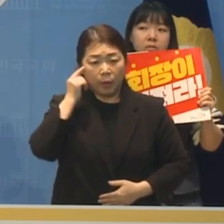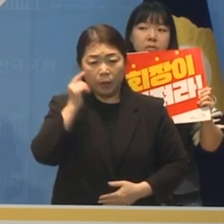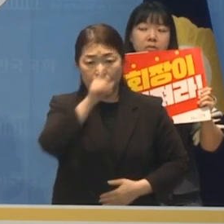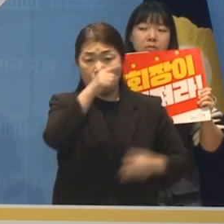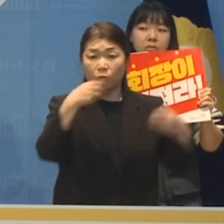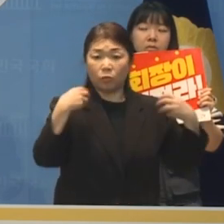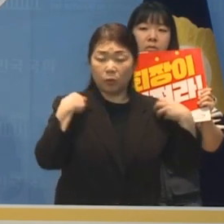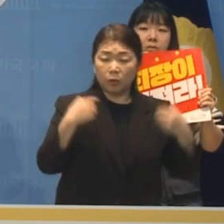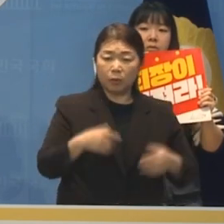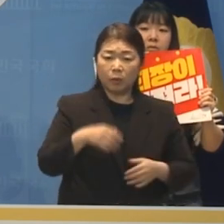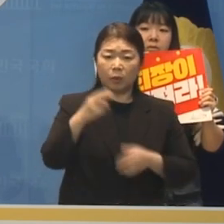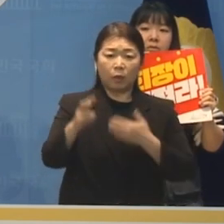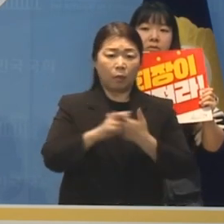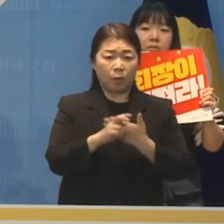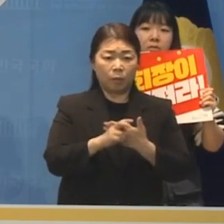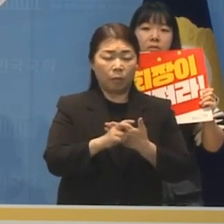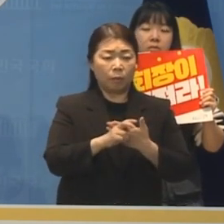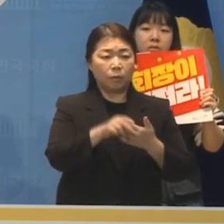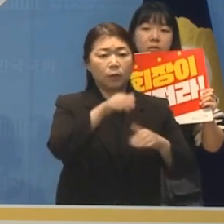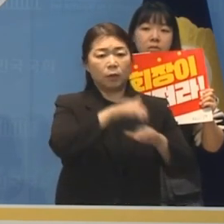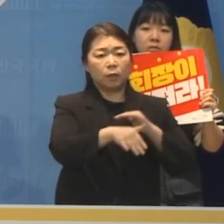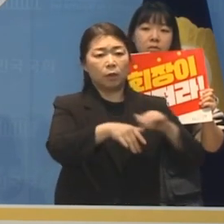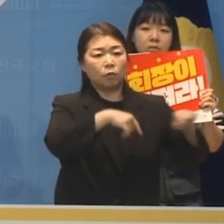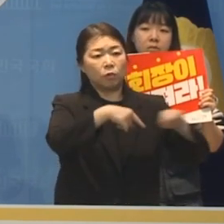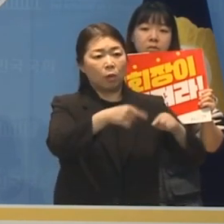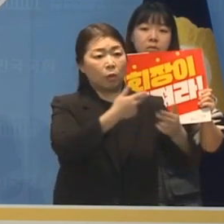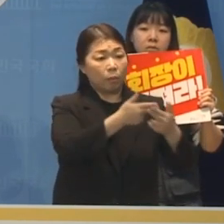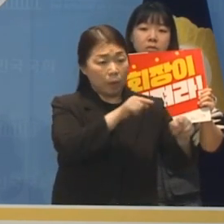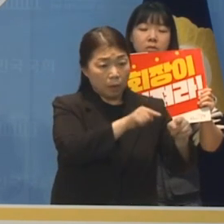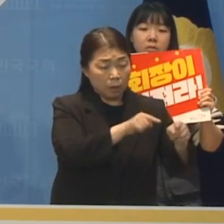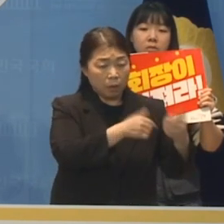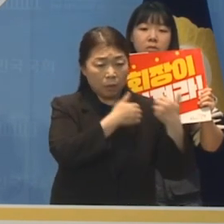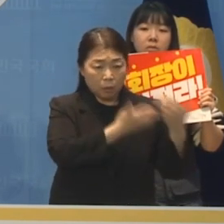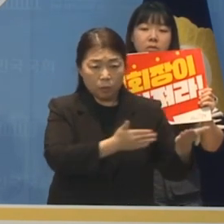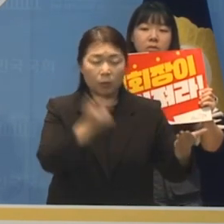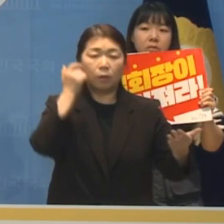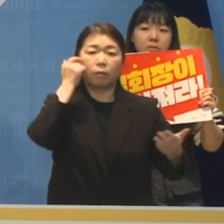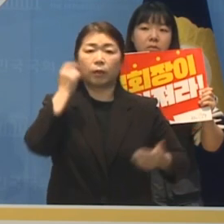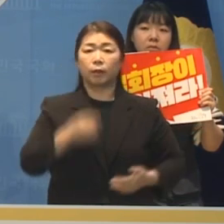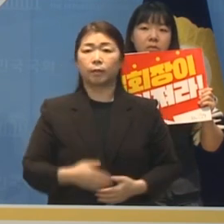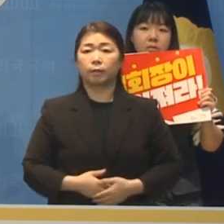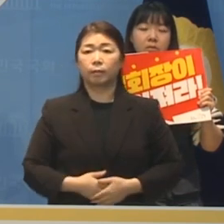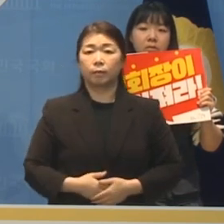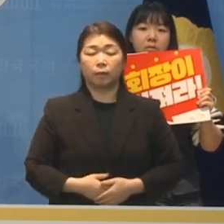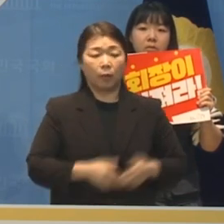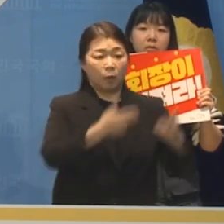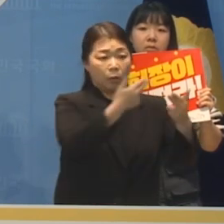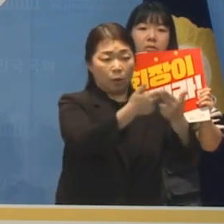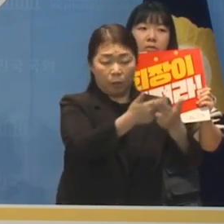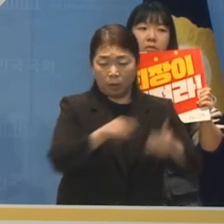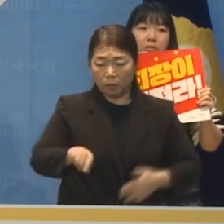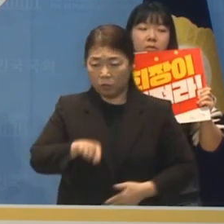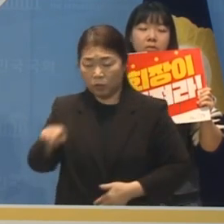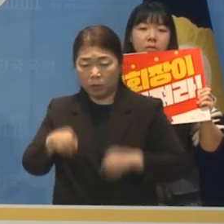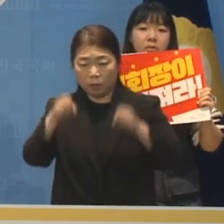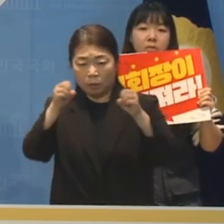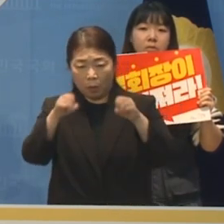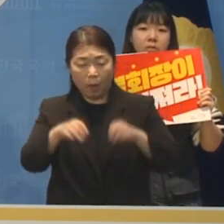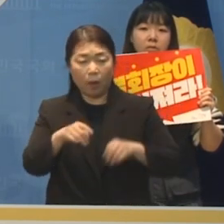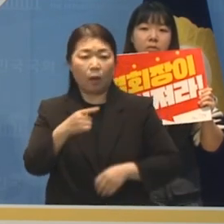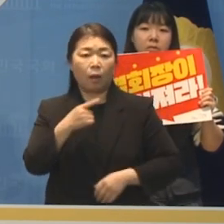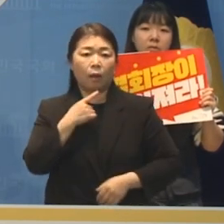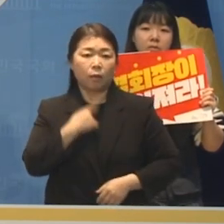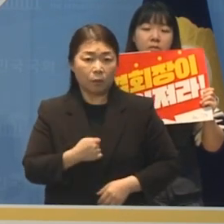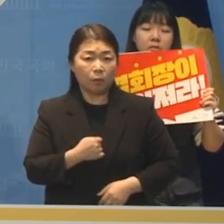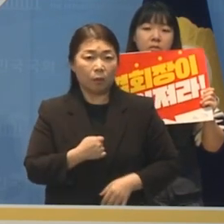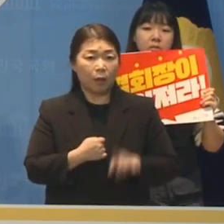정부는 반헌법적인 협회를 방관하고 있단 말입니까? 협회와 우리는 단 한 번의 대화의 자리를